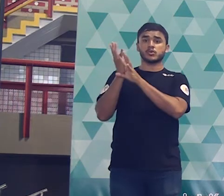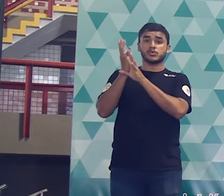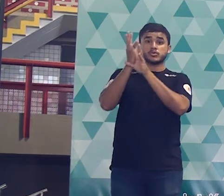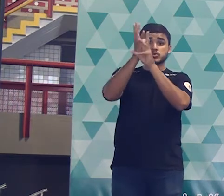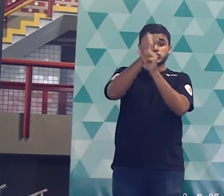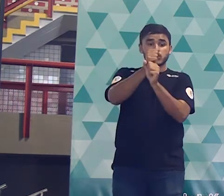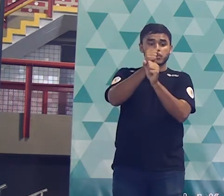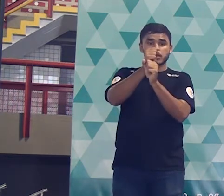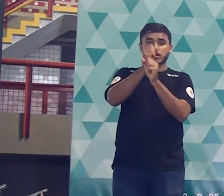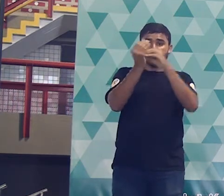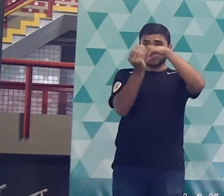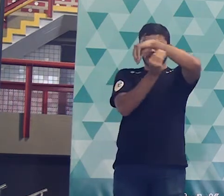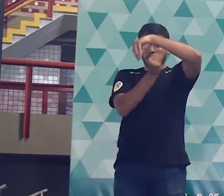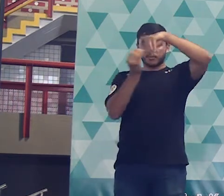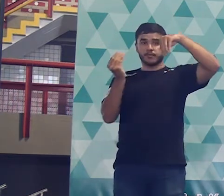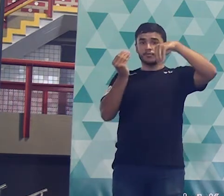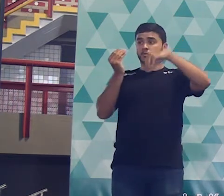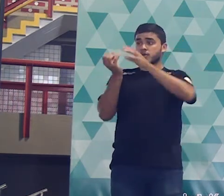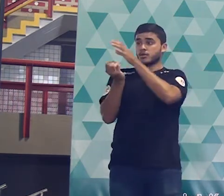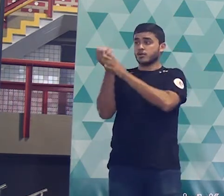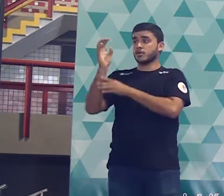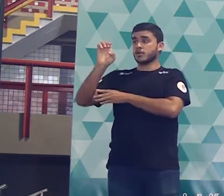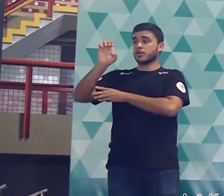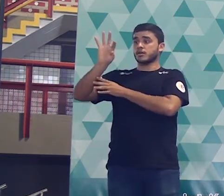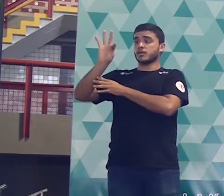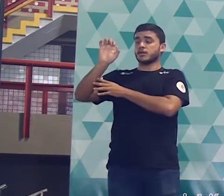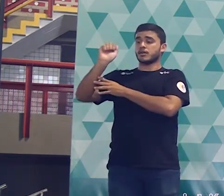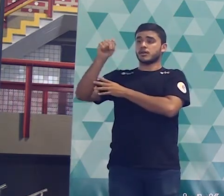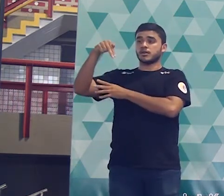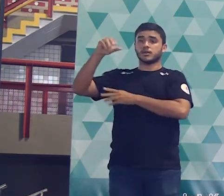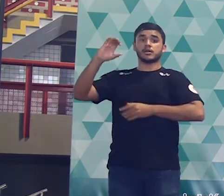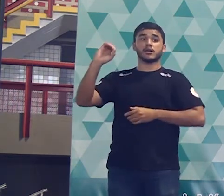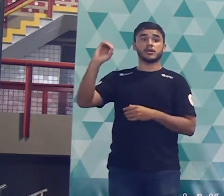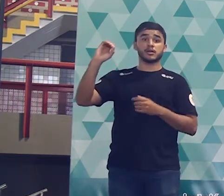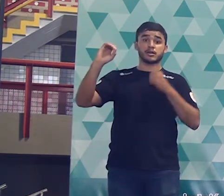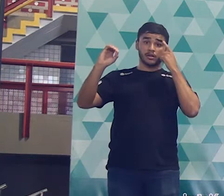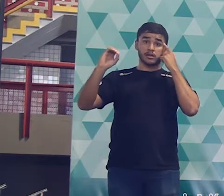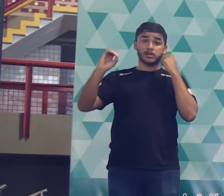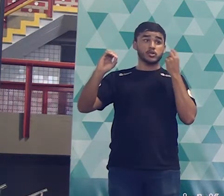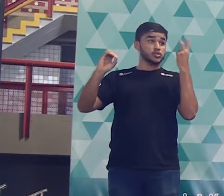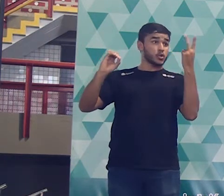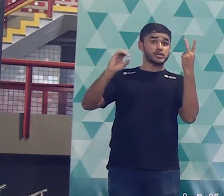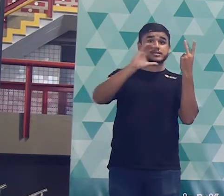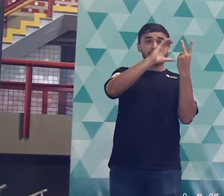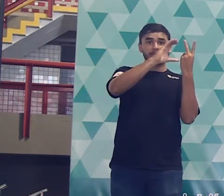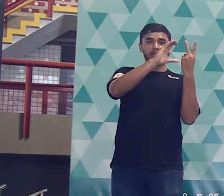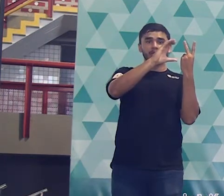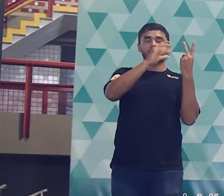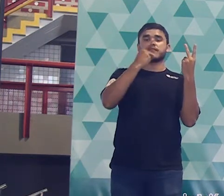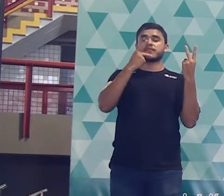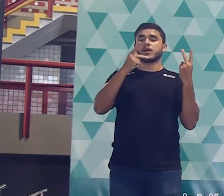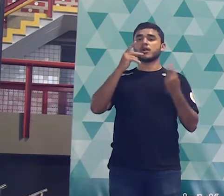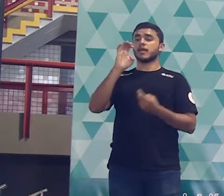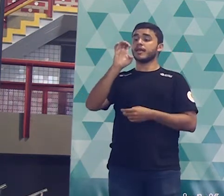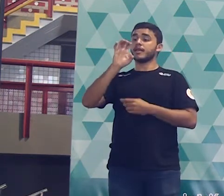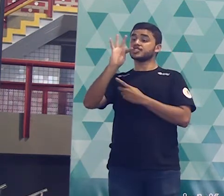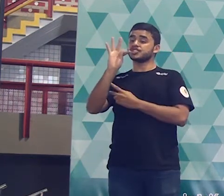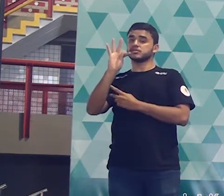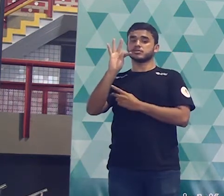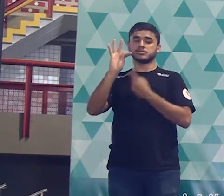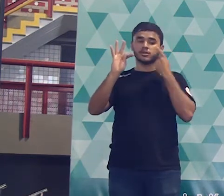composto orgânico? Etano. 2 carbonos et, ligação simples an, terminação O, porque é um